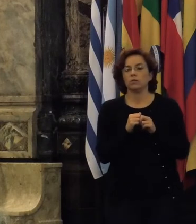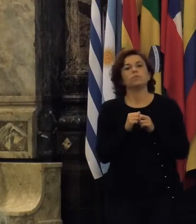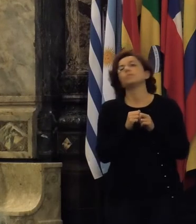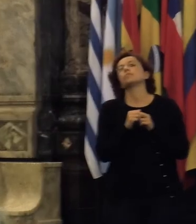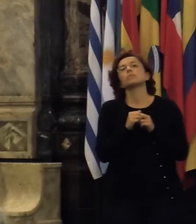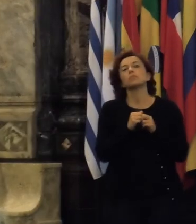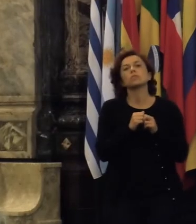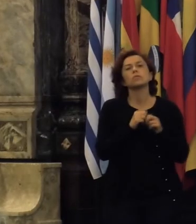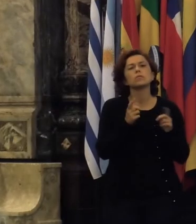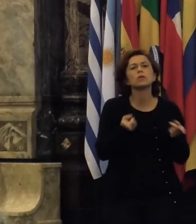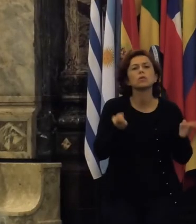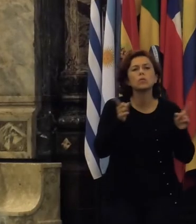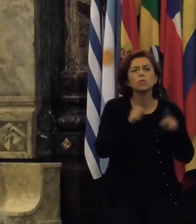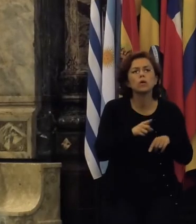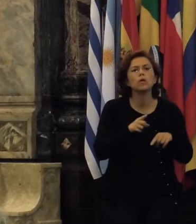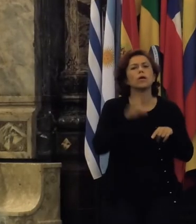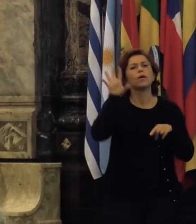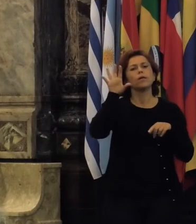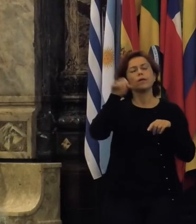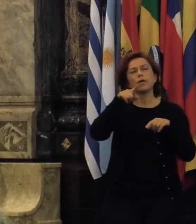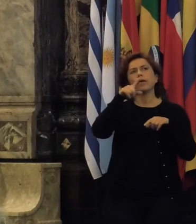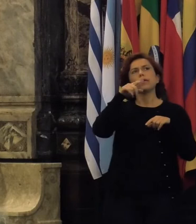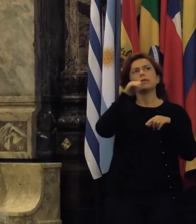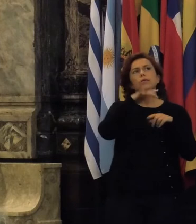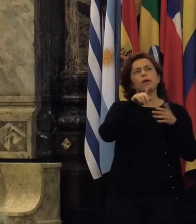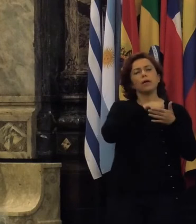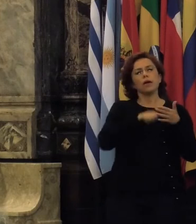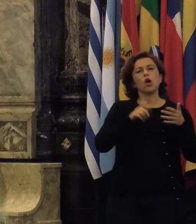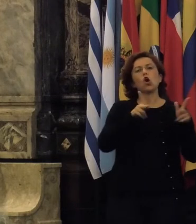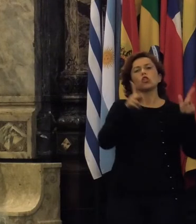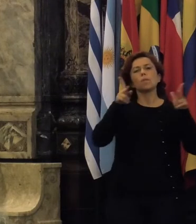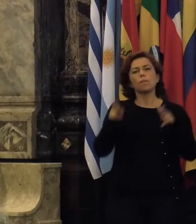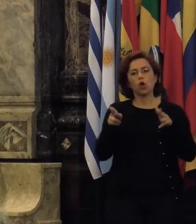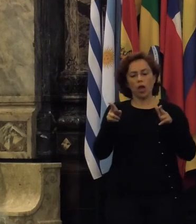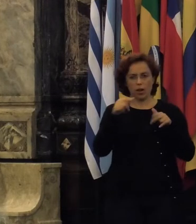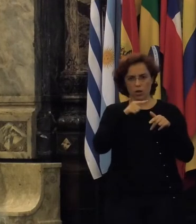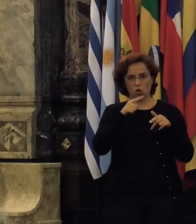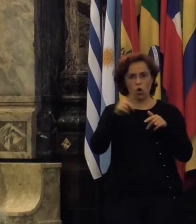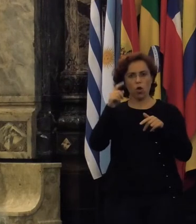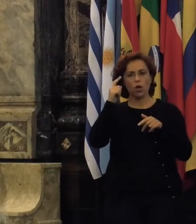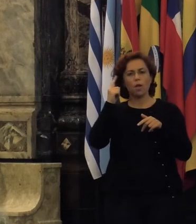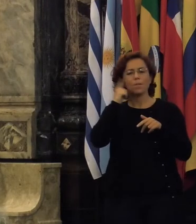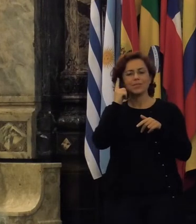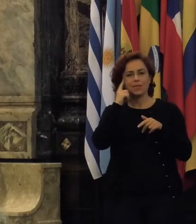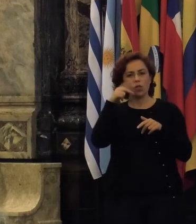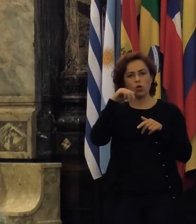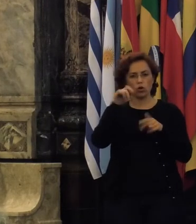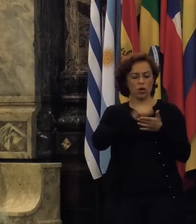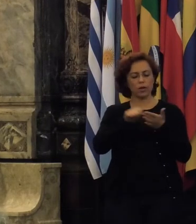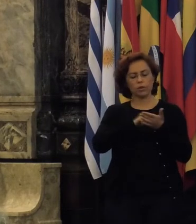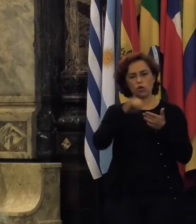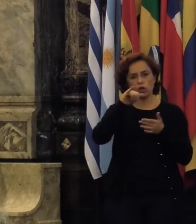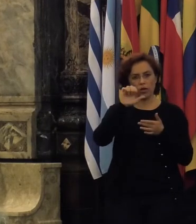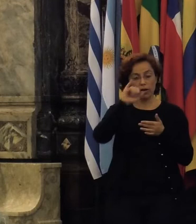retoma Agamben, que lo trae de Nietzsche, que dice que lo contemporáneo es lo intempestivo. A veces lo